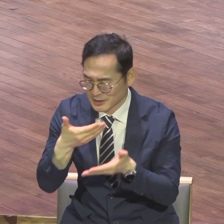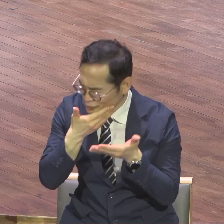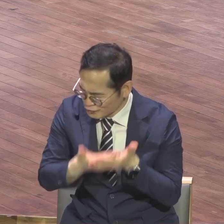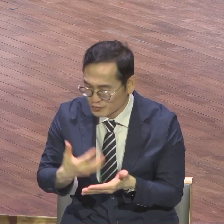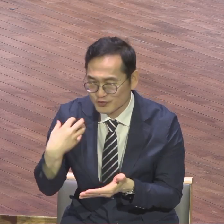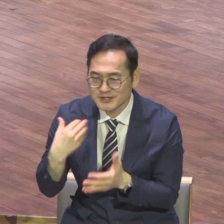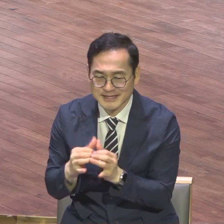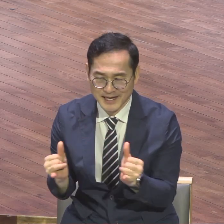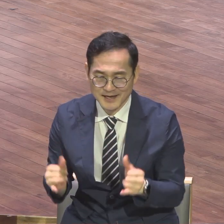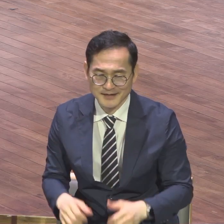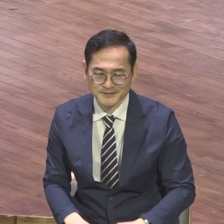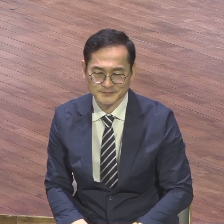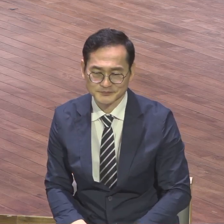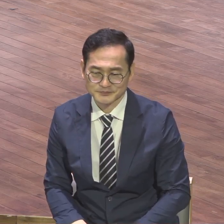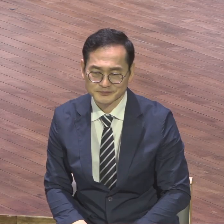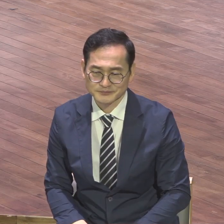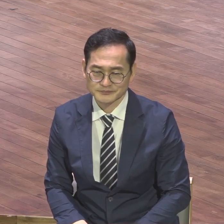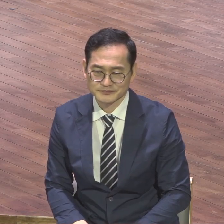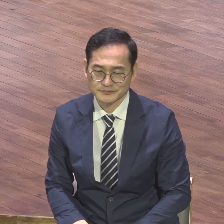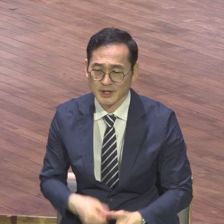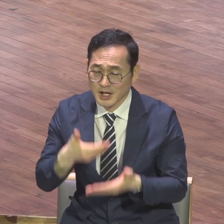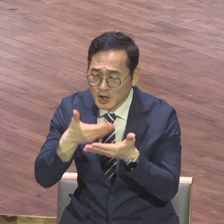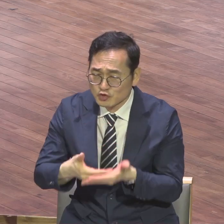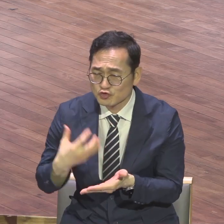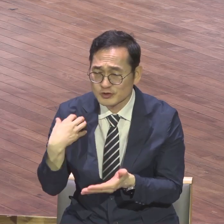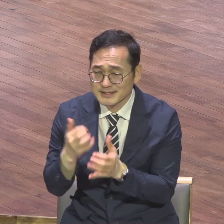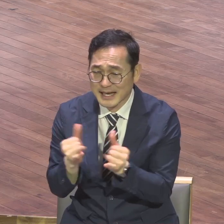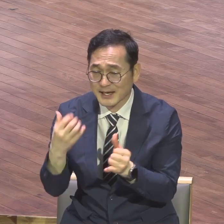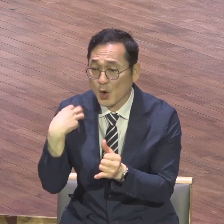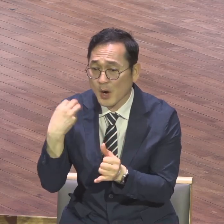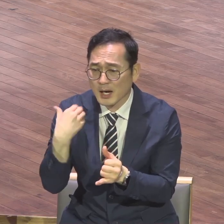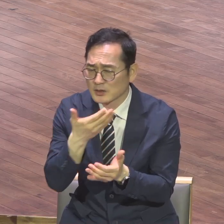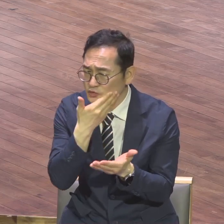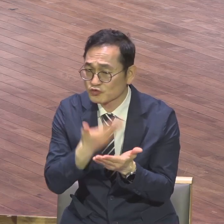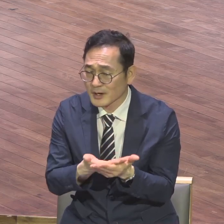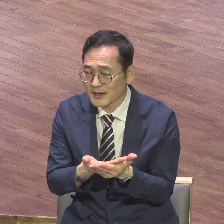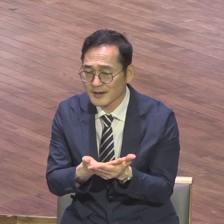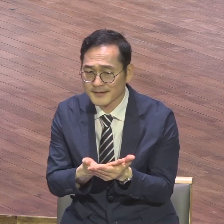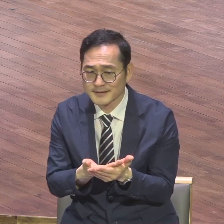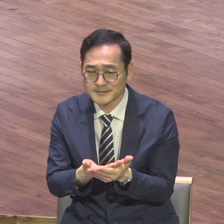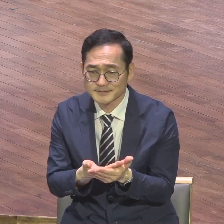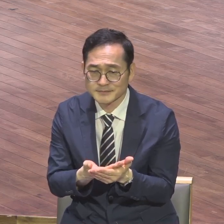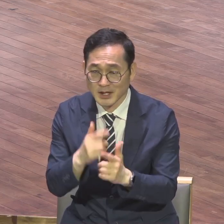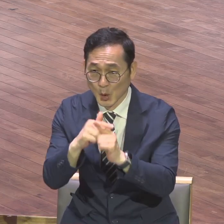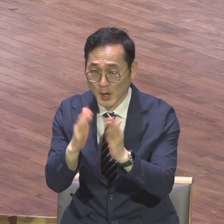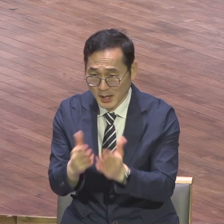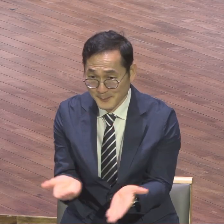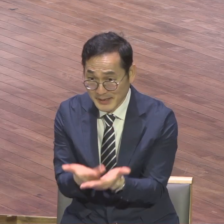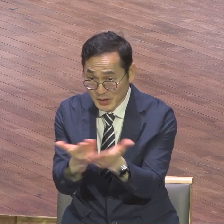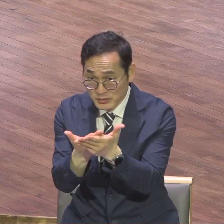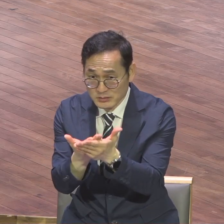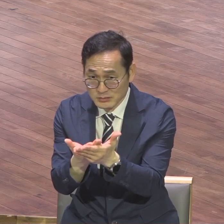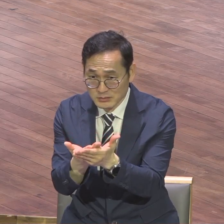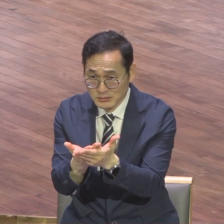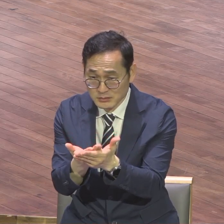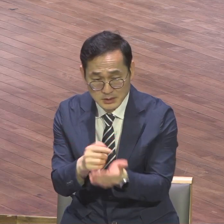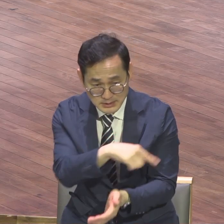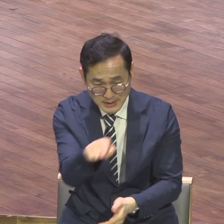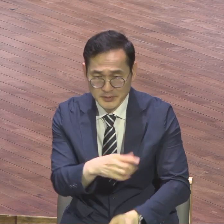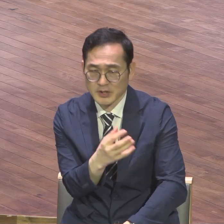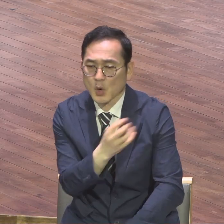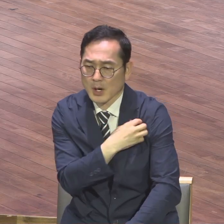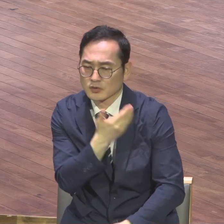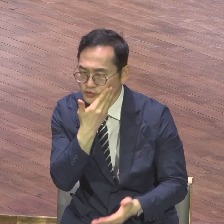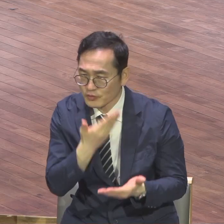중직자. 교회는요 중직자의 역할이 너무 중요합니다. 이 교회 부흥과 직접 연관이 되기 때문에 중직자